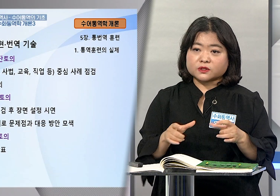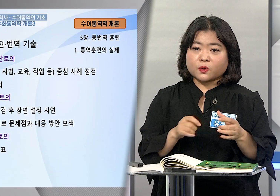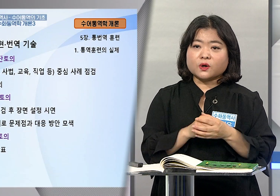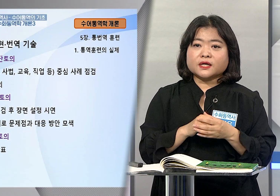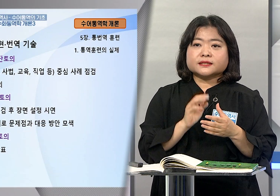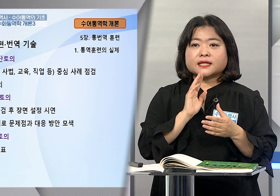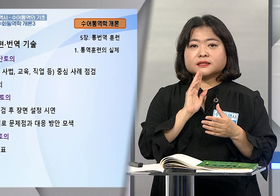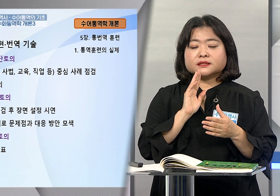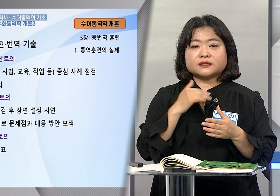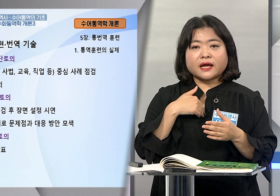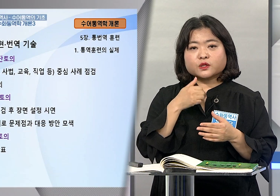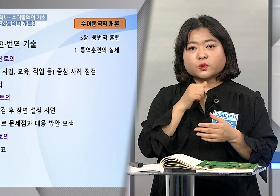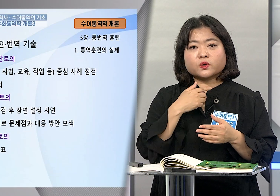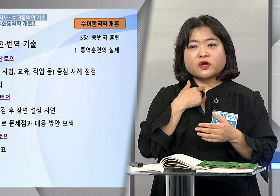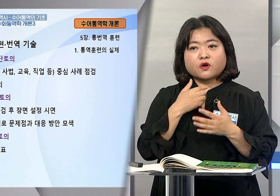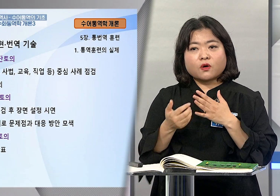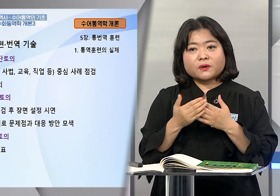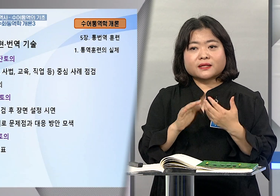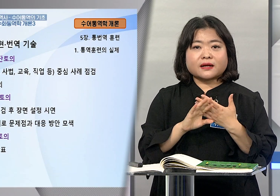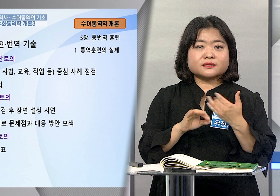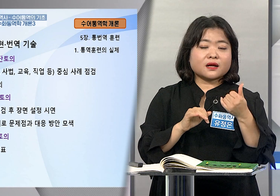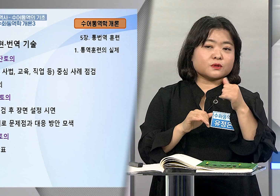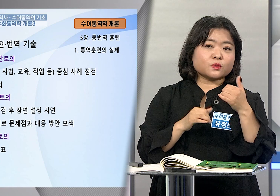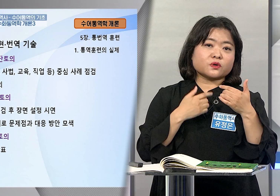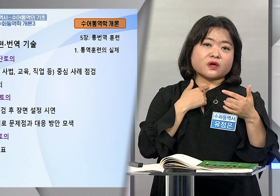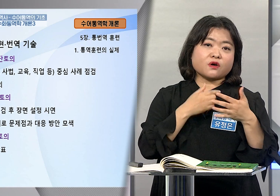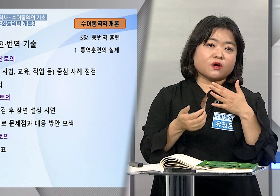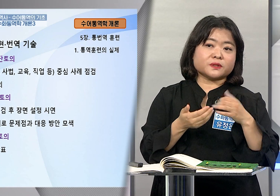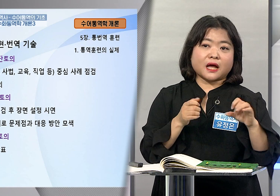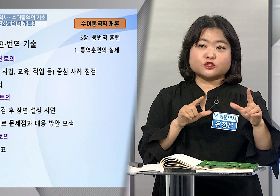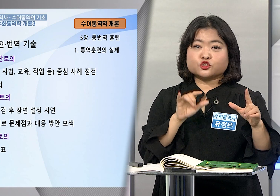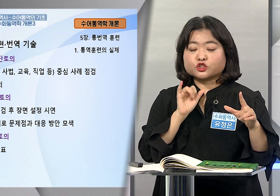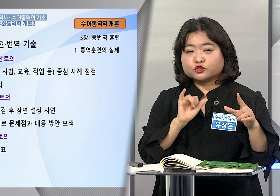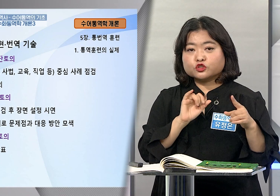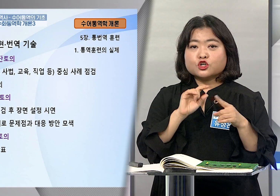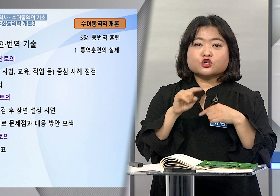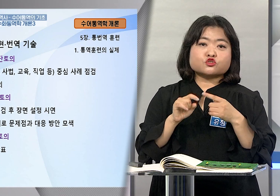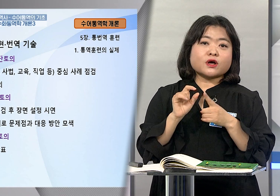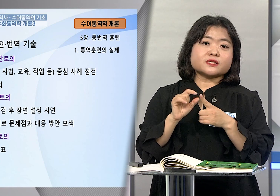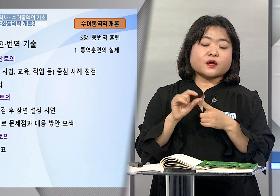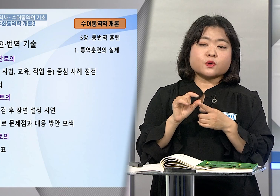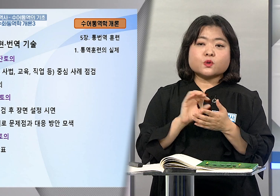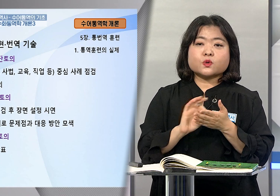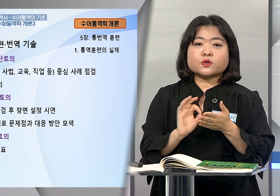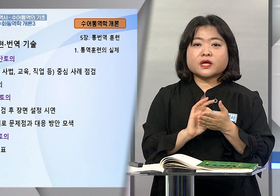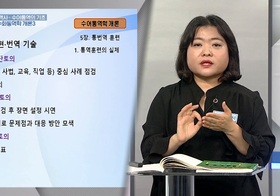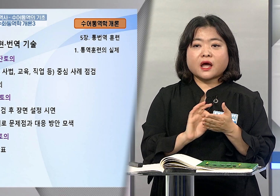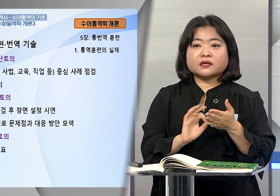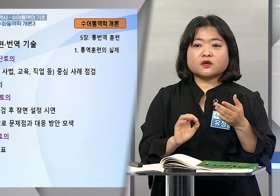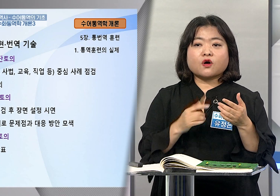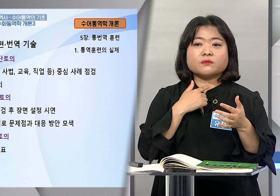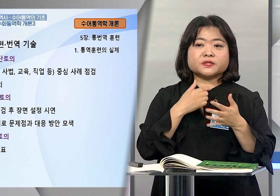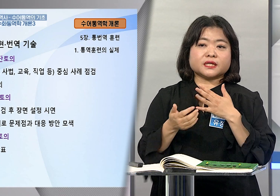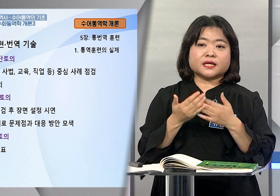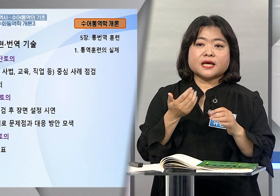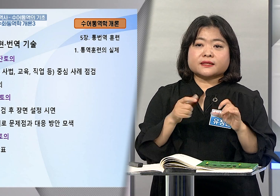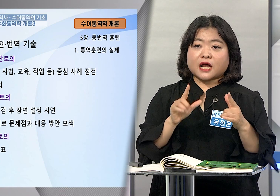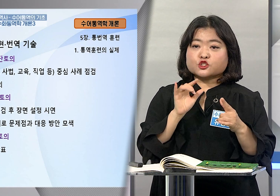영역에서는요. 사실은 나의 통역의 경험과 다른 사람의 통역의 경험이 다를 수 있고 수화 사용에 대한 경험들이 다를 수